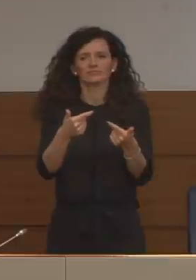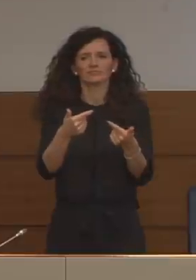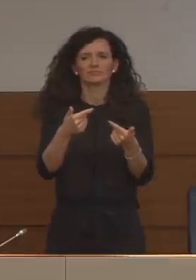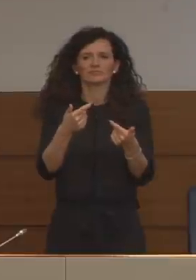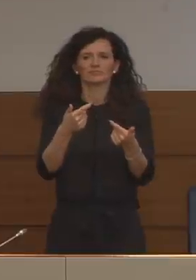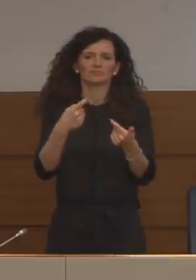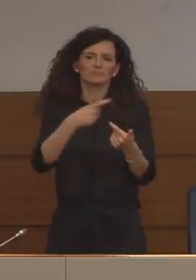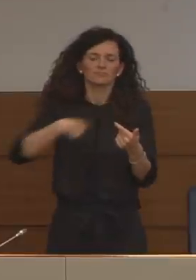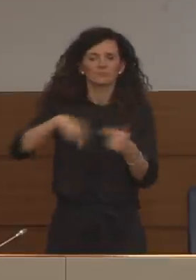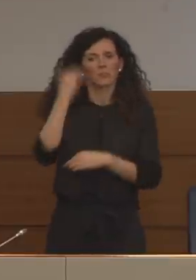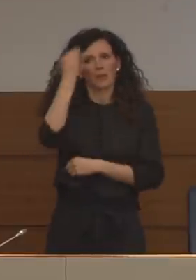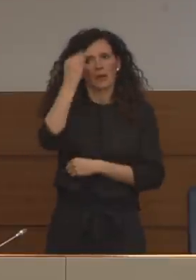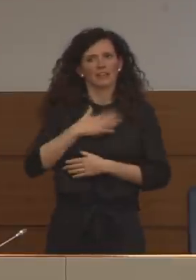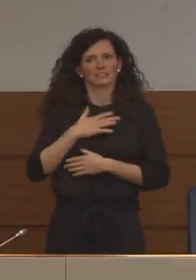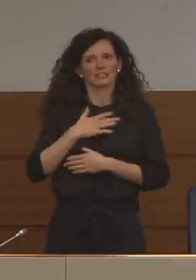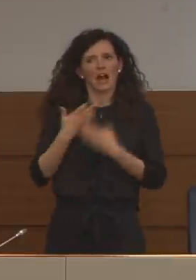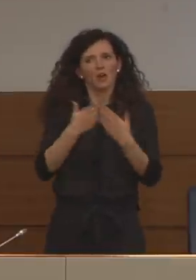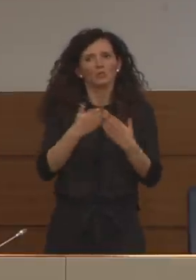paese